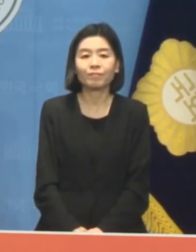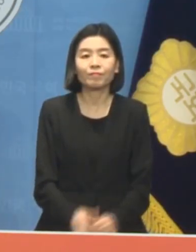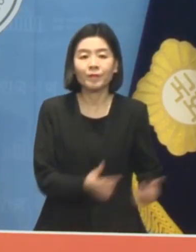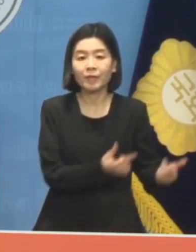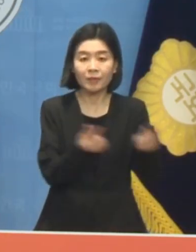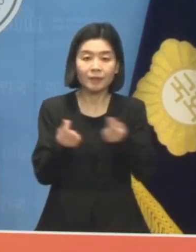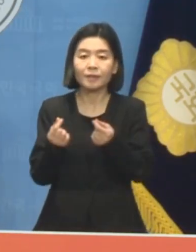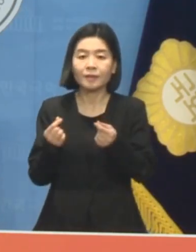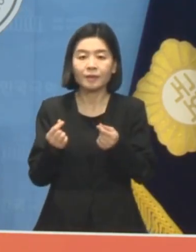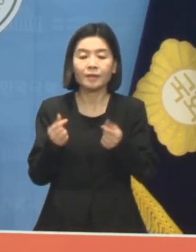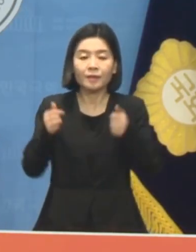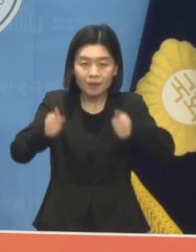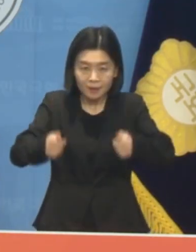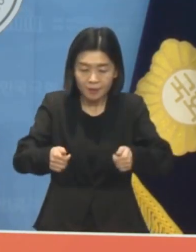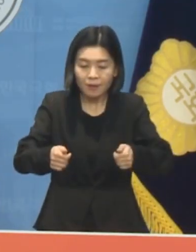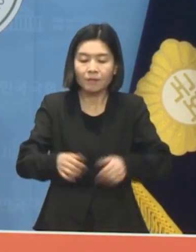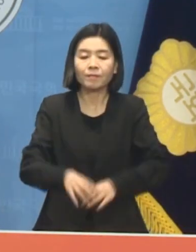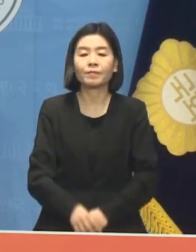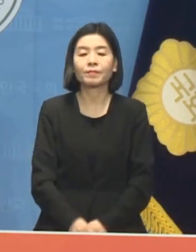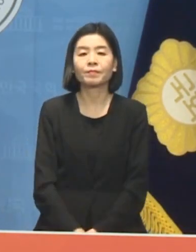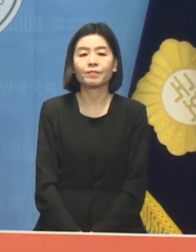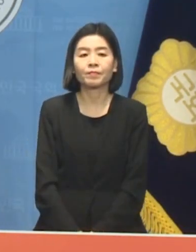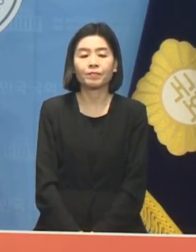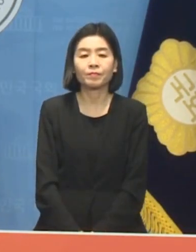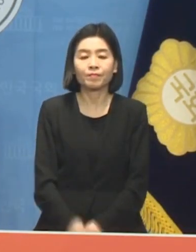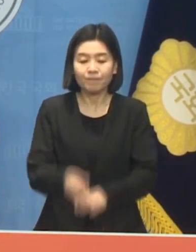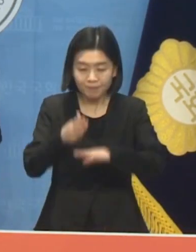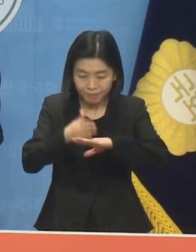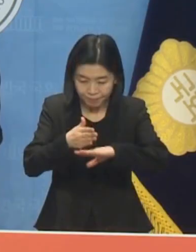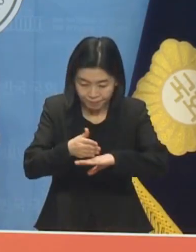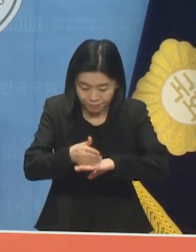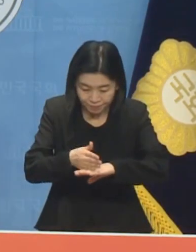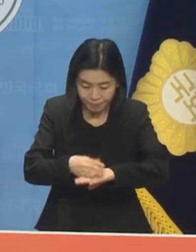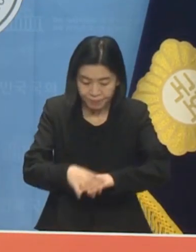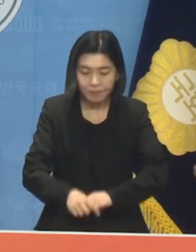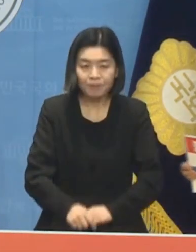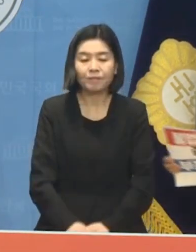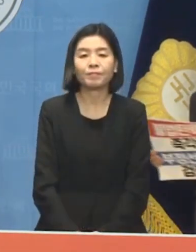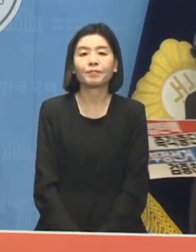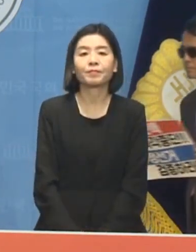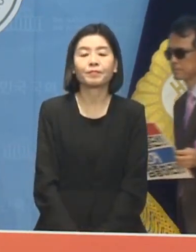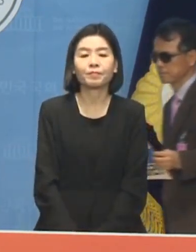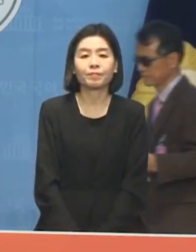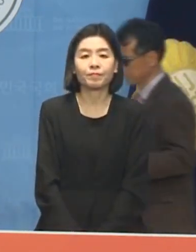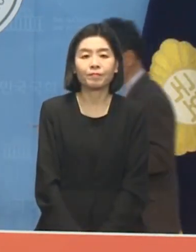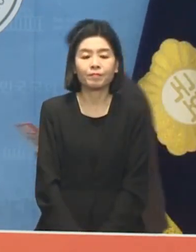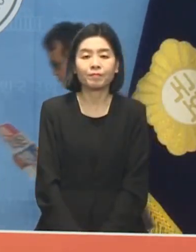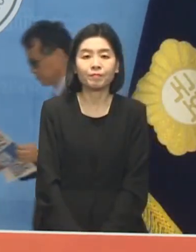나눕시다. 감사합니다. 감사합니다.